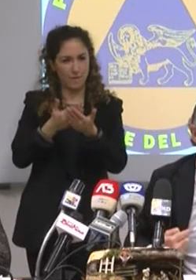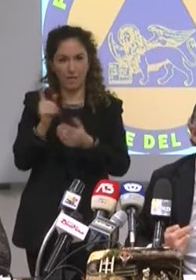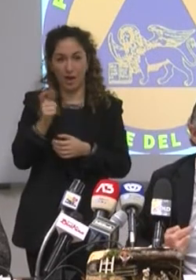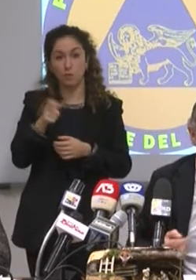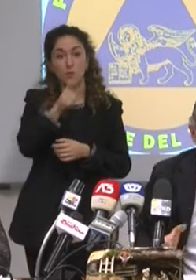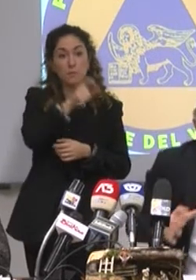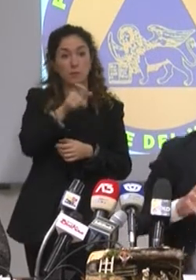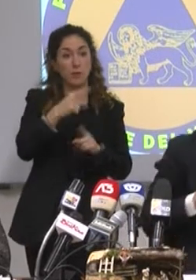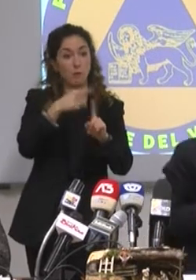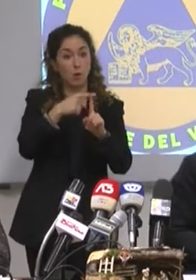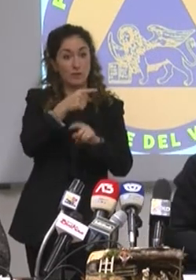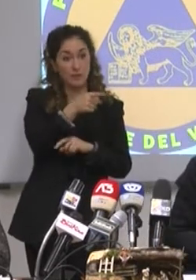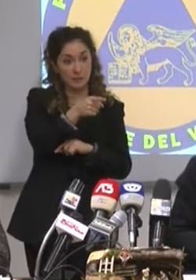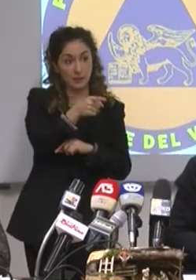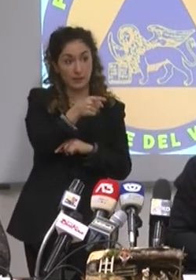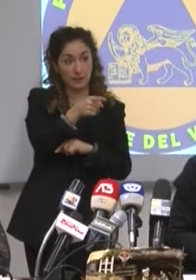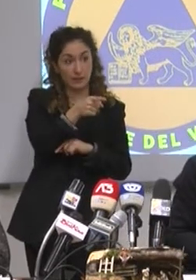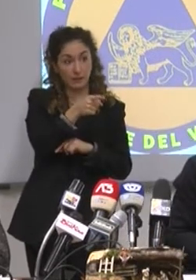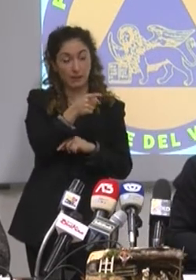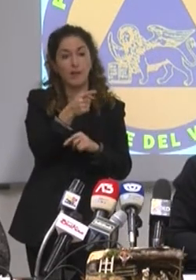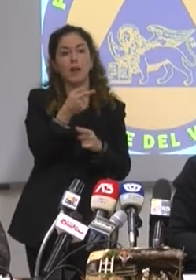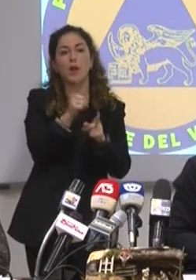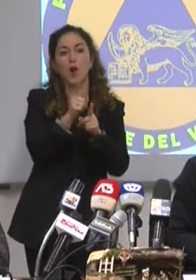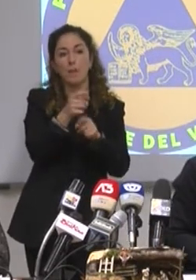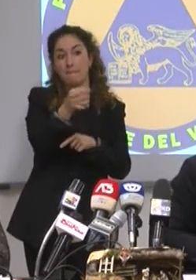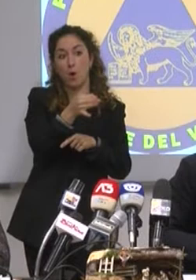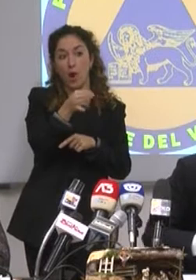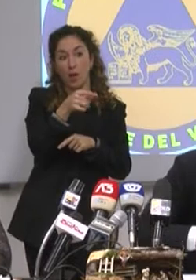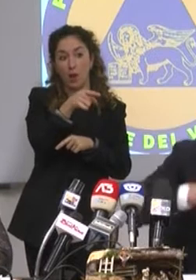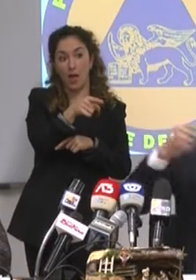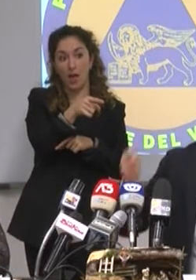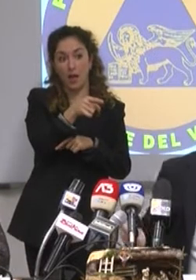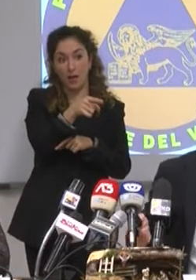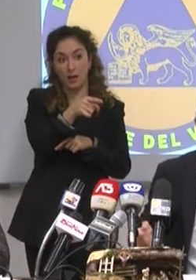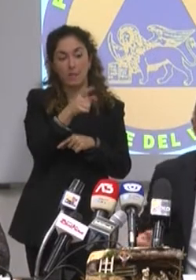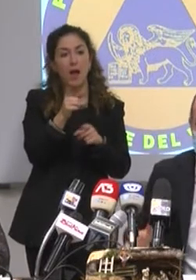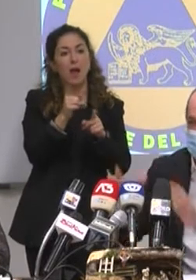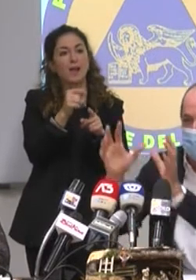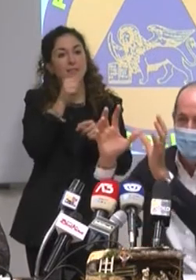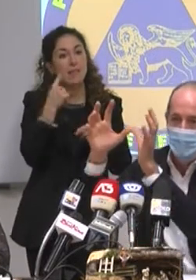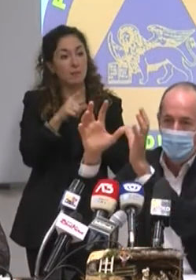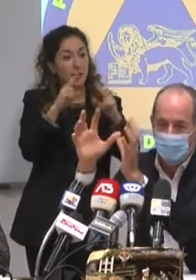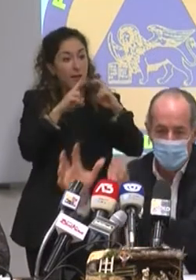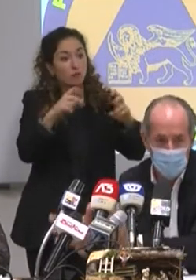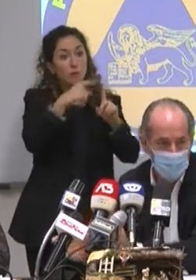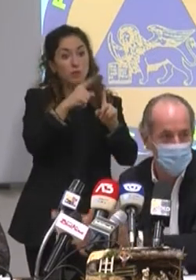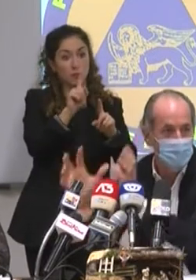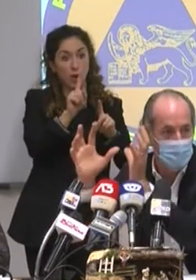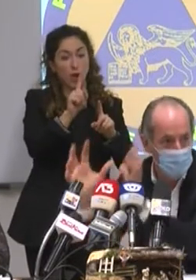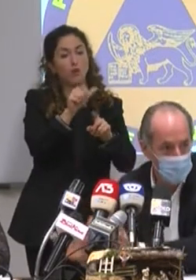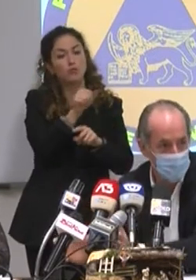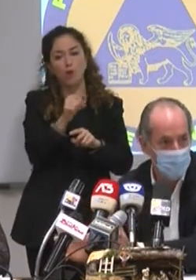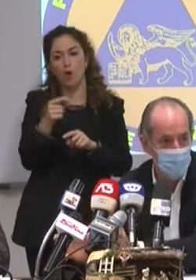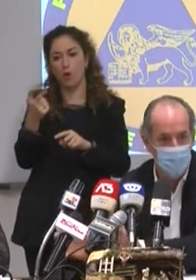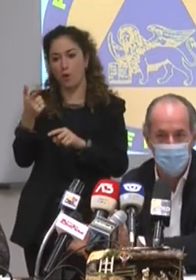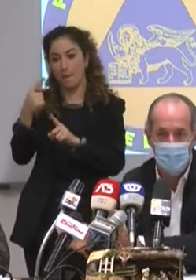i positivi calcati sui molecolari, che non sono la ricerca di positivi, ma sono trasmigrazione